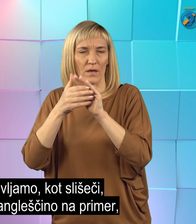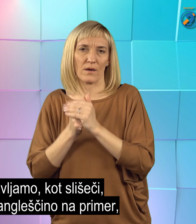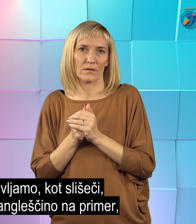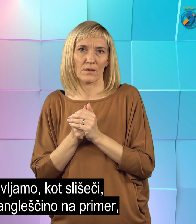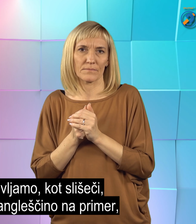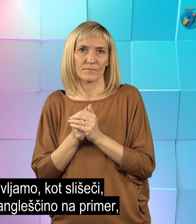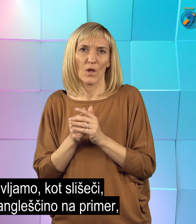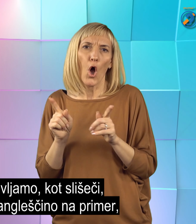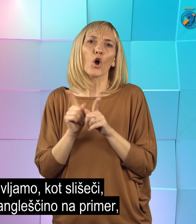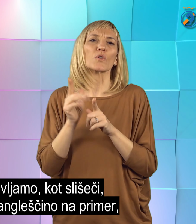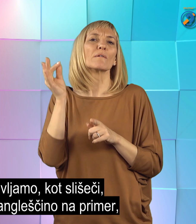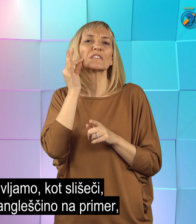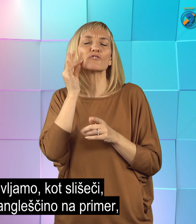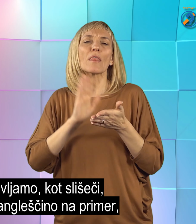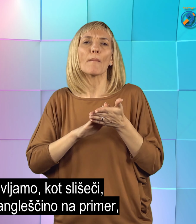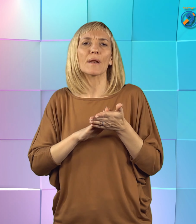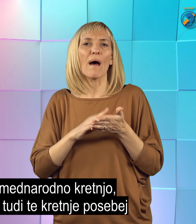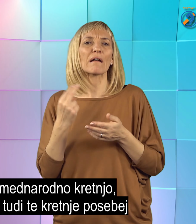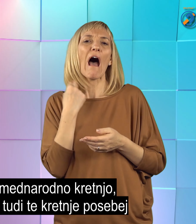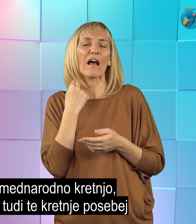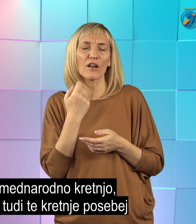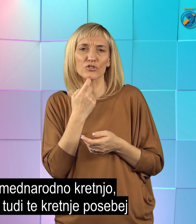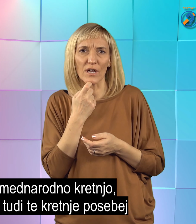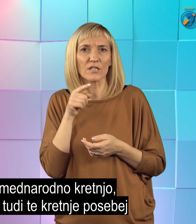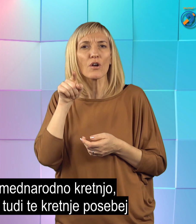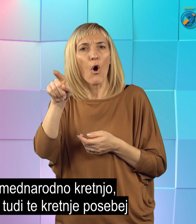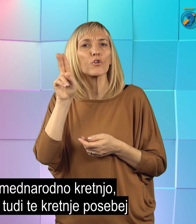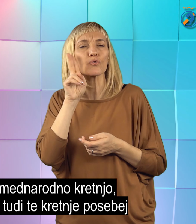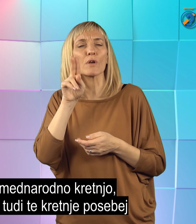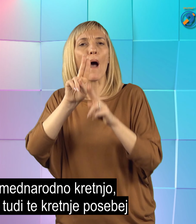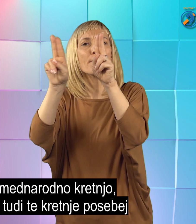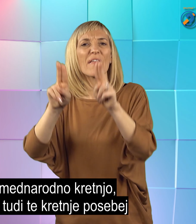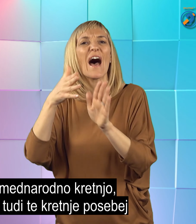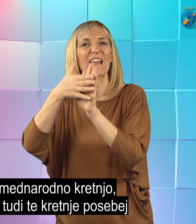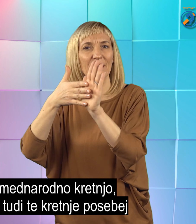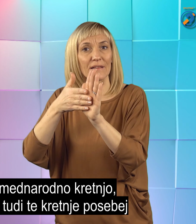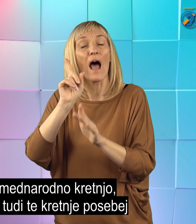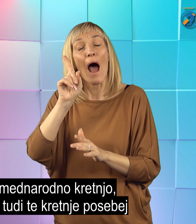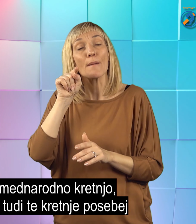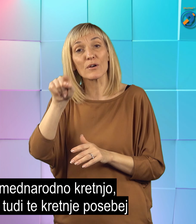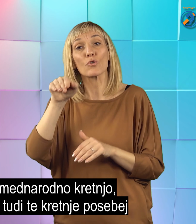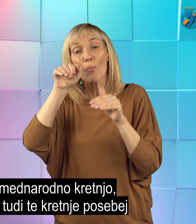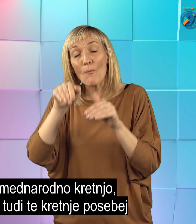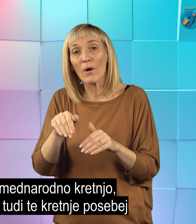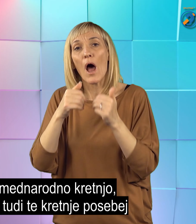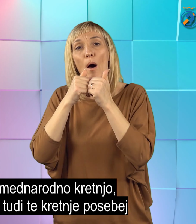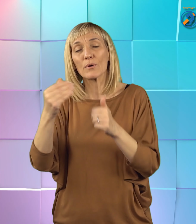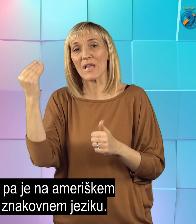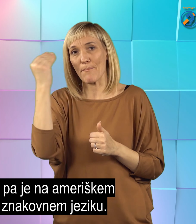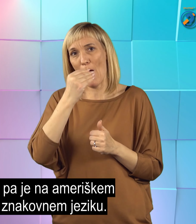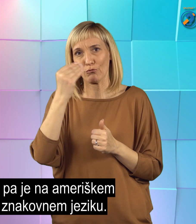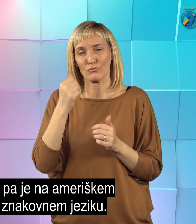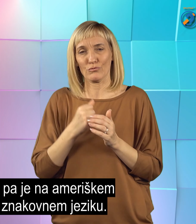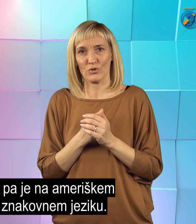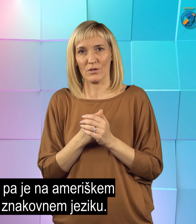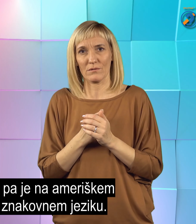ki uporabljamo angleščino, naprimer, tako imajo oni mednarodno kretnjo, ampak se morajo tudi te kretnje posebej učiti,